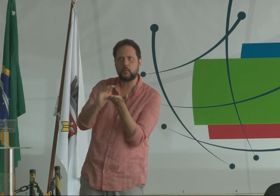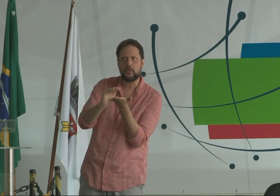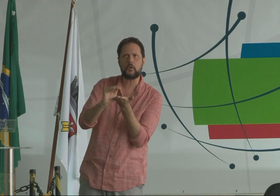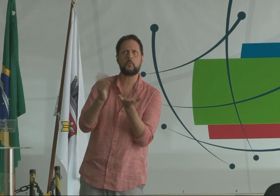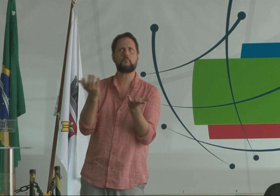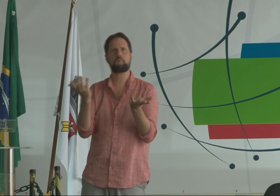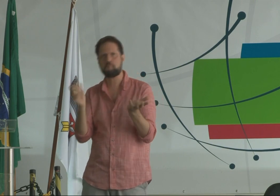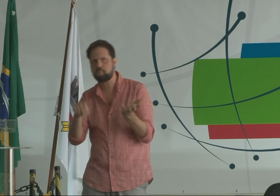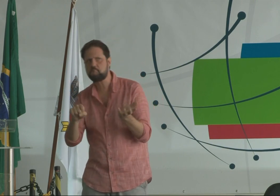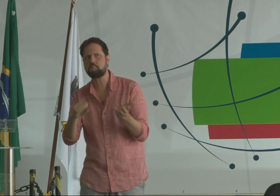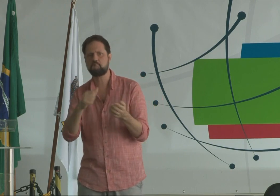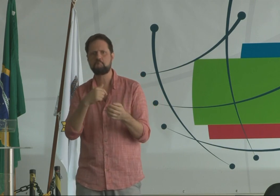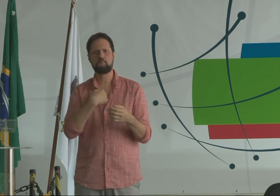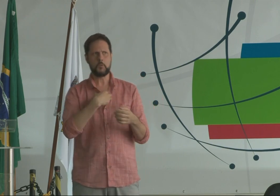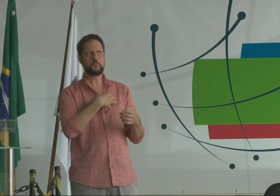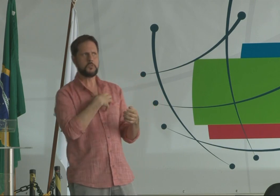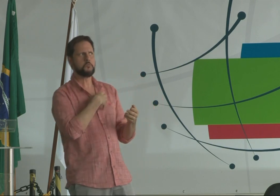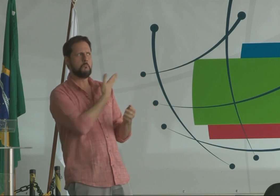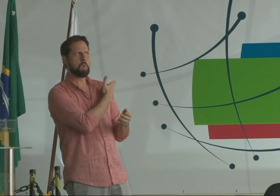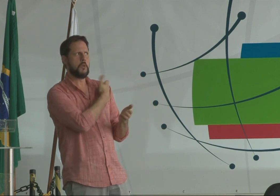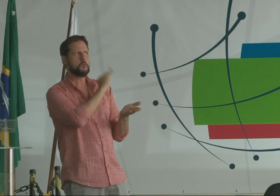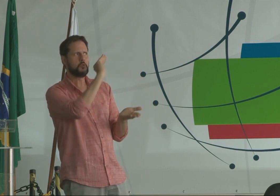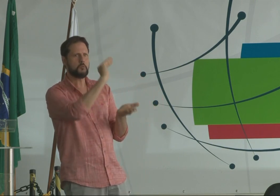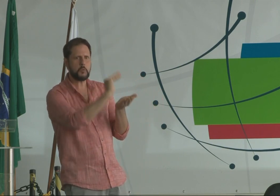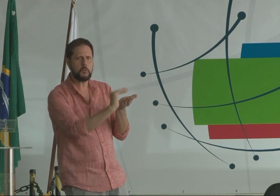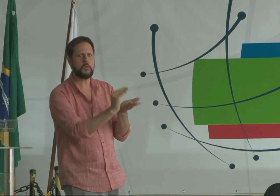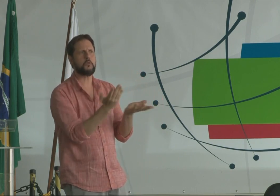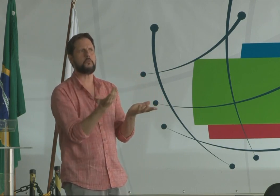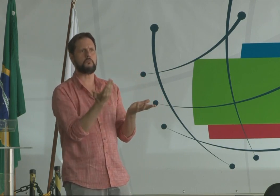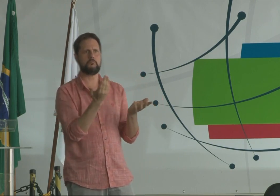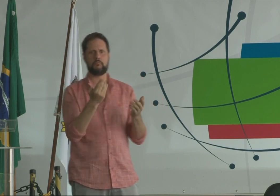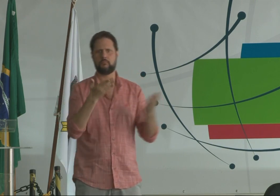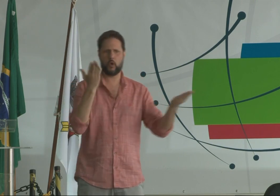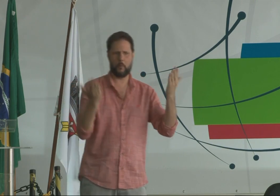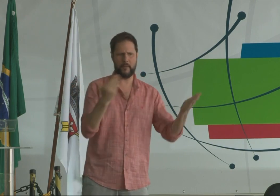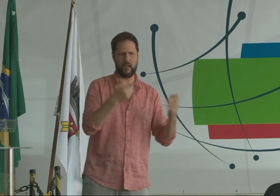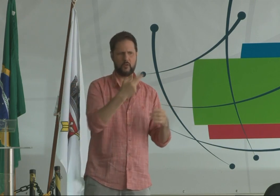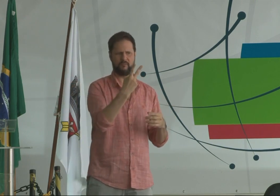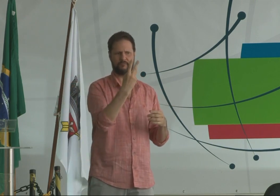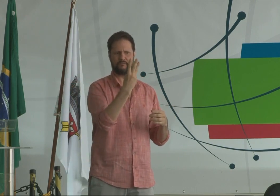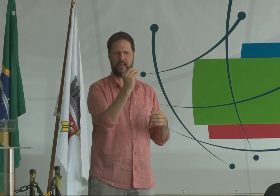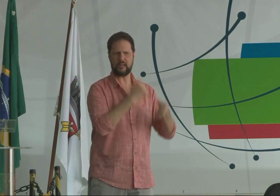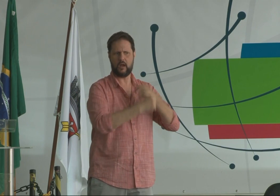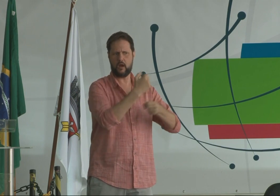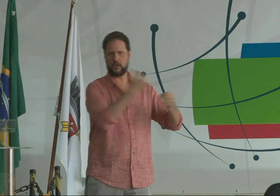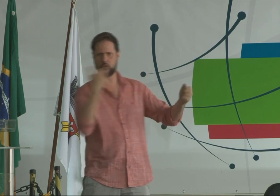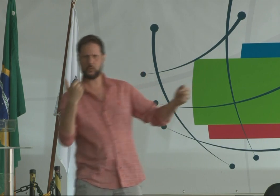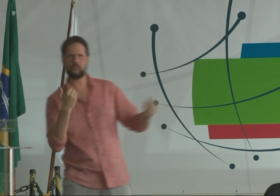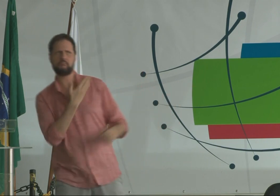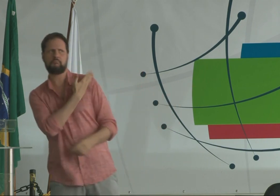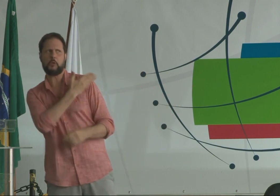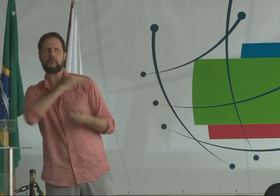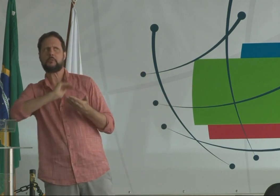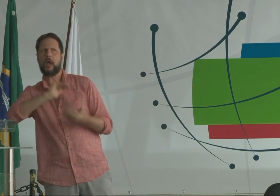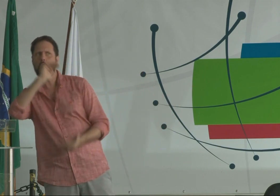existe um ponto de preconceito, que ele diminuiu bastante, mas eu percebo que ele cabe de alguma forma. E se eu tenho que comparar,